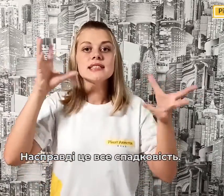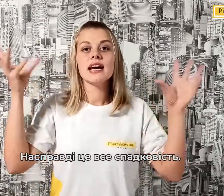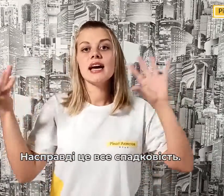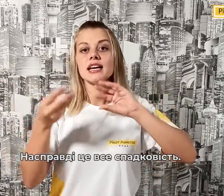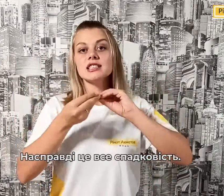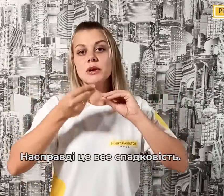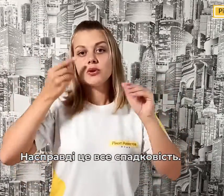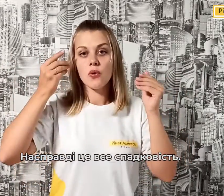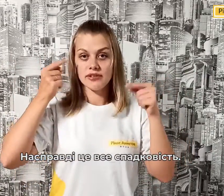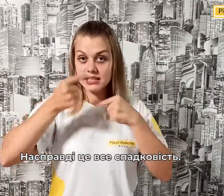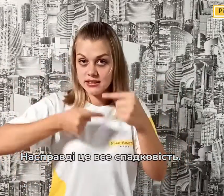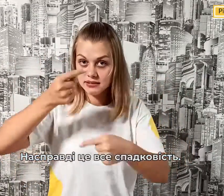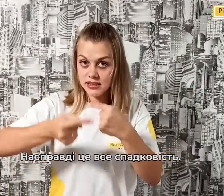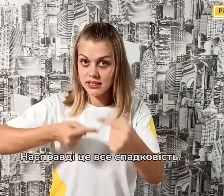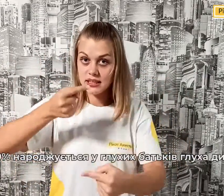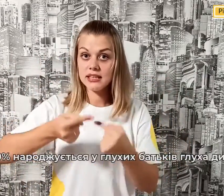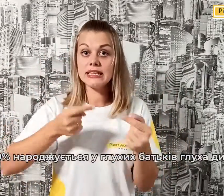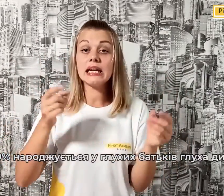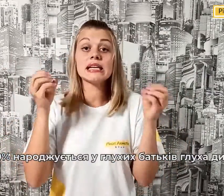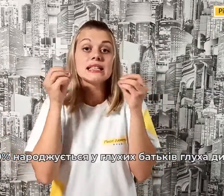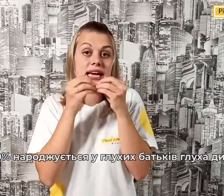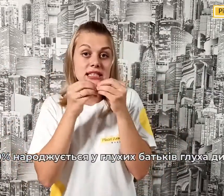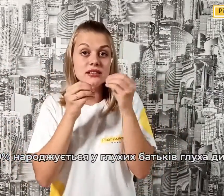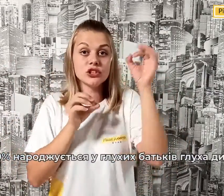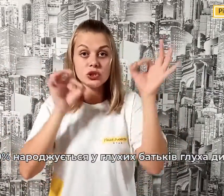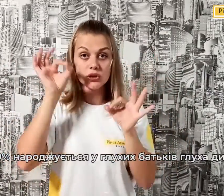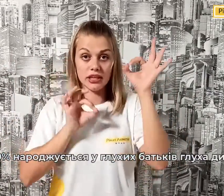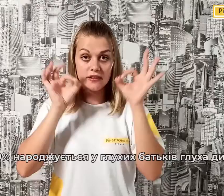все спадковість і тільки 10%